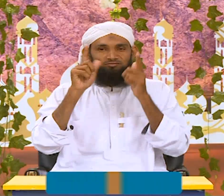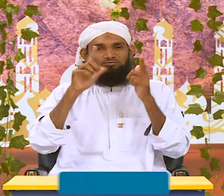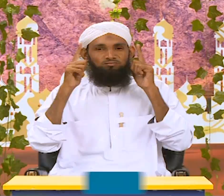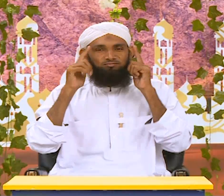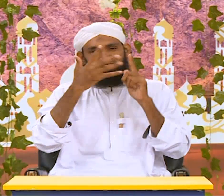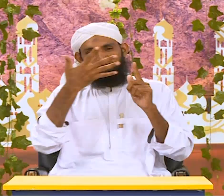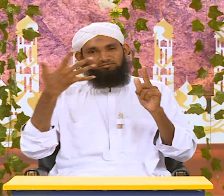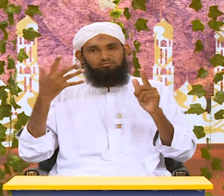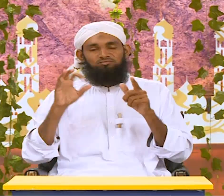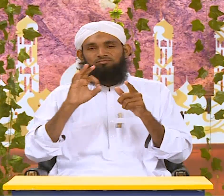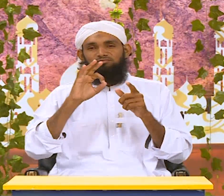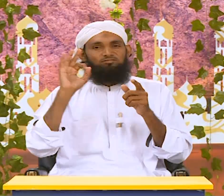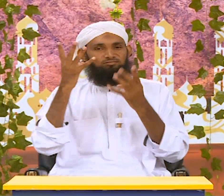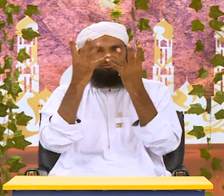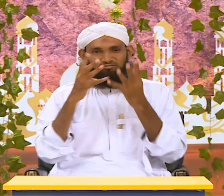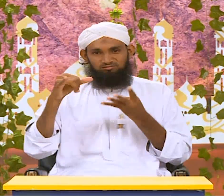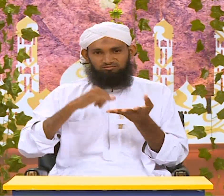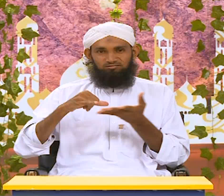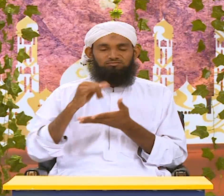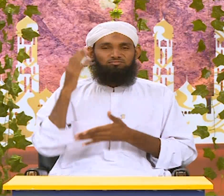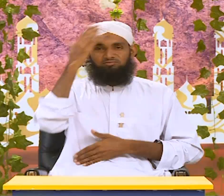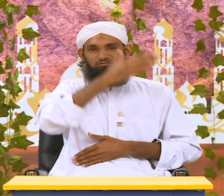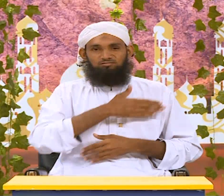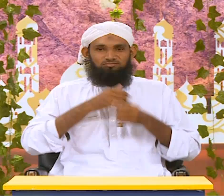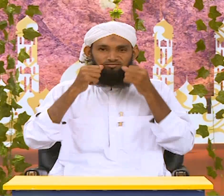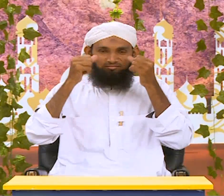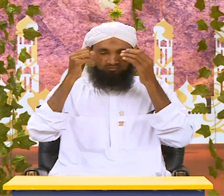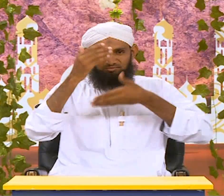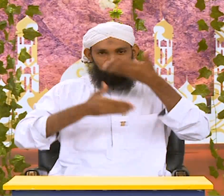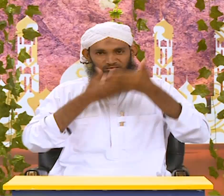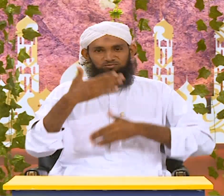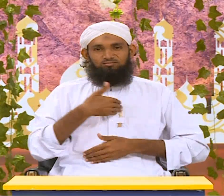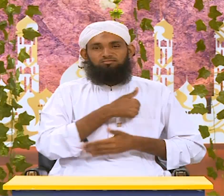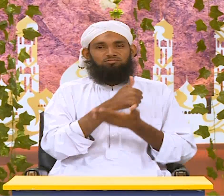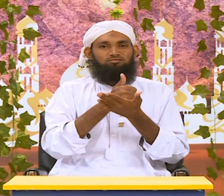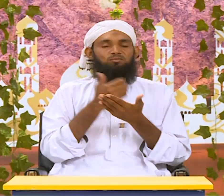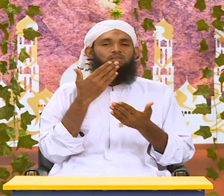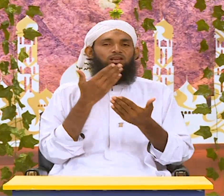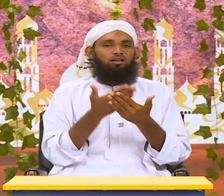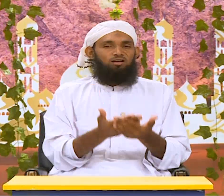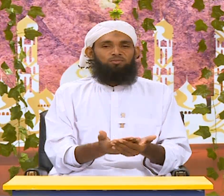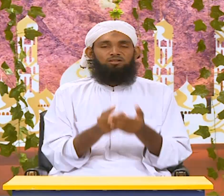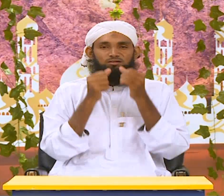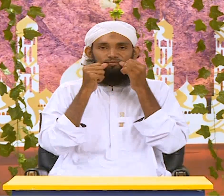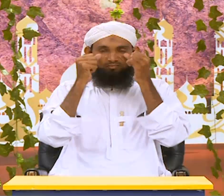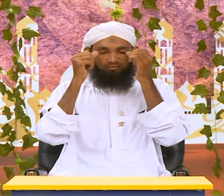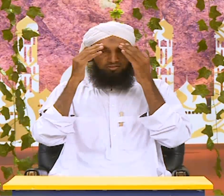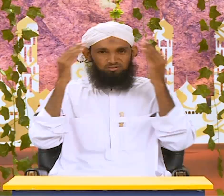سنہری جالیوں کے سامنے ایمان و عافیت کے ساتھ دنیا سے رخصت ہوں۔ آمین بجاہ خاتم النبیین صلی اللہ علیہ